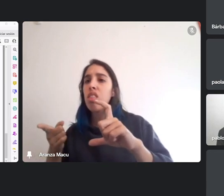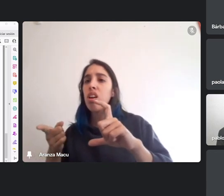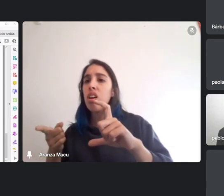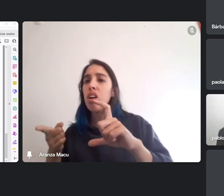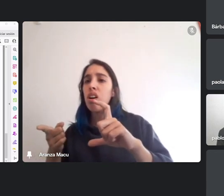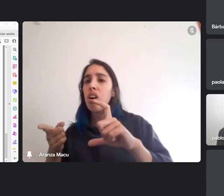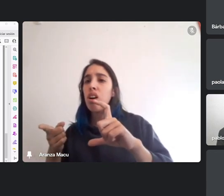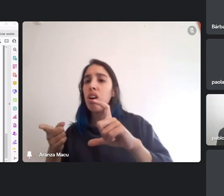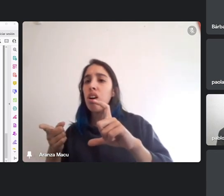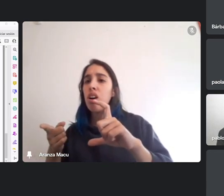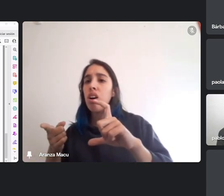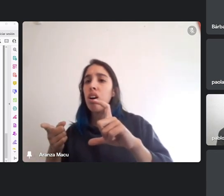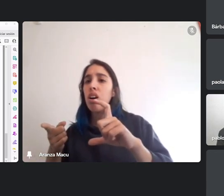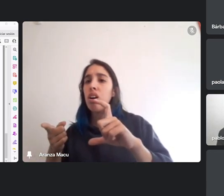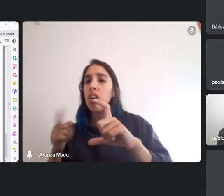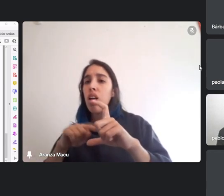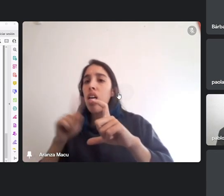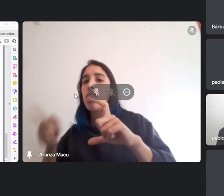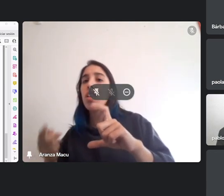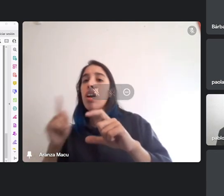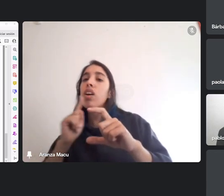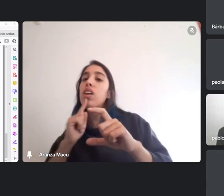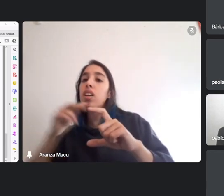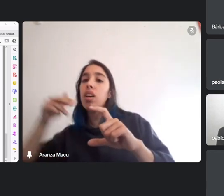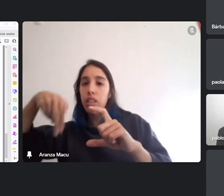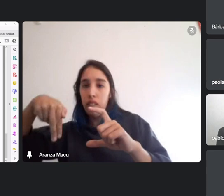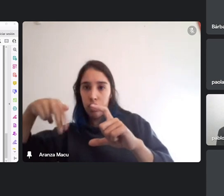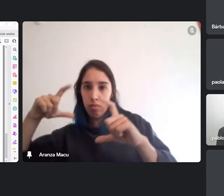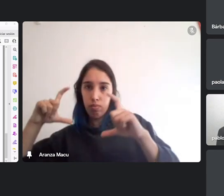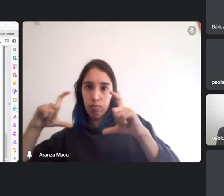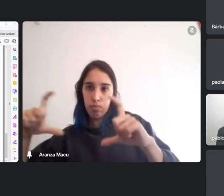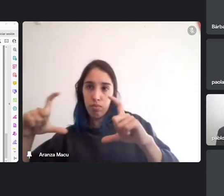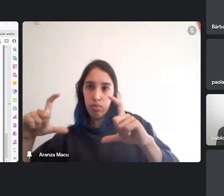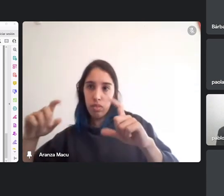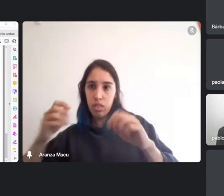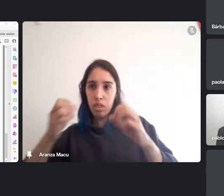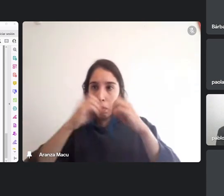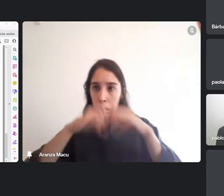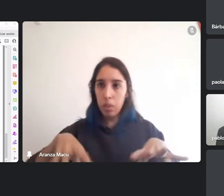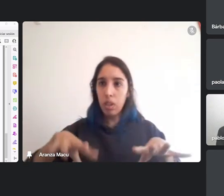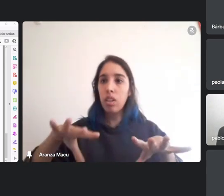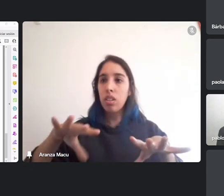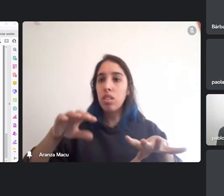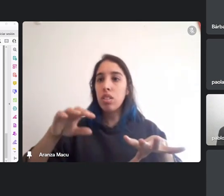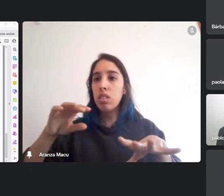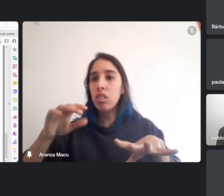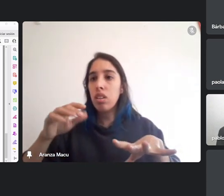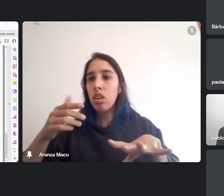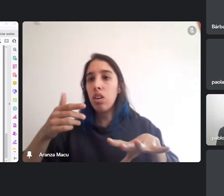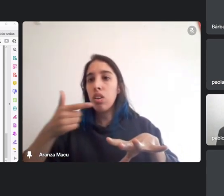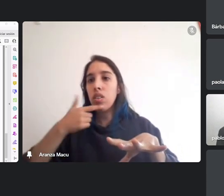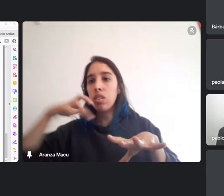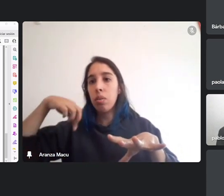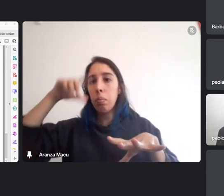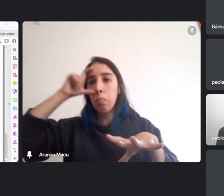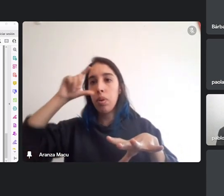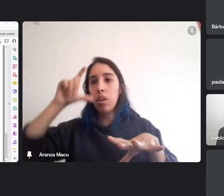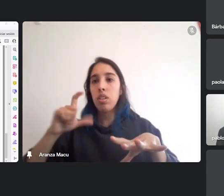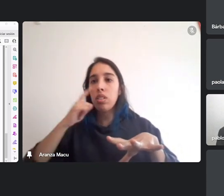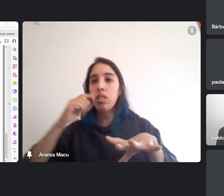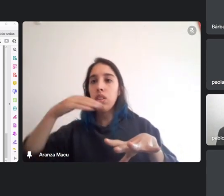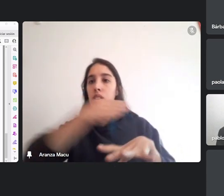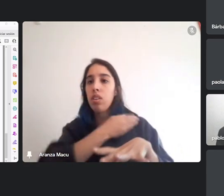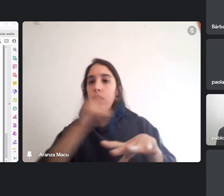Hasta in, hasta in, o sea, la última palabra, el núcleo es opportunities. In order